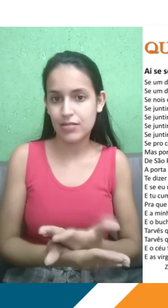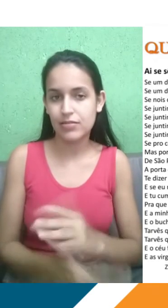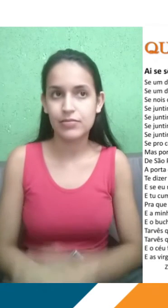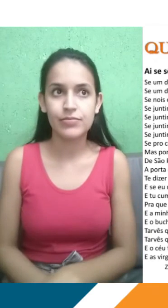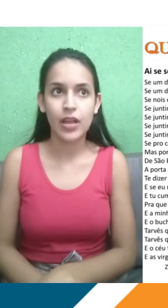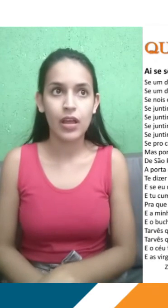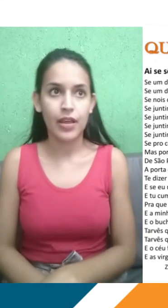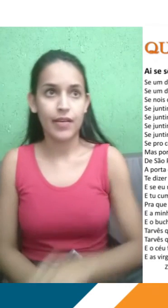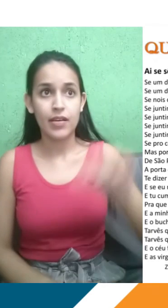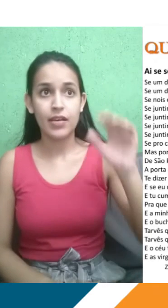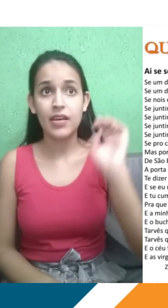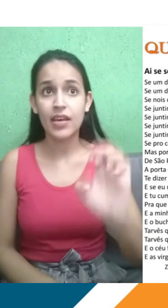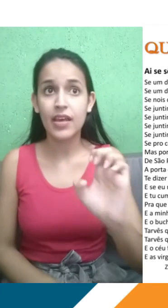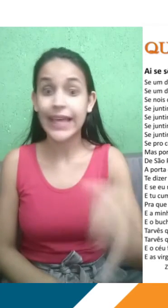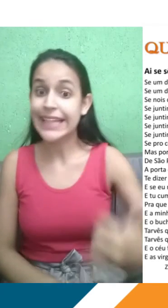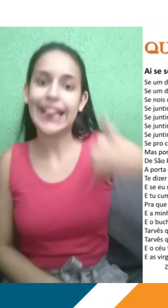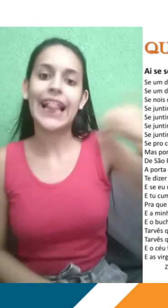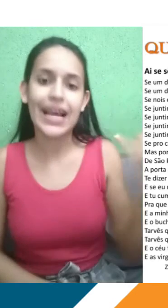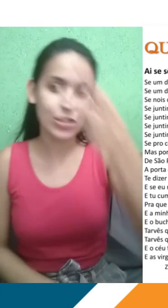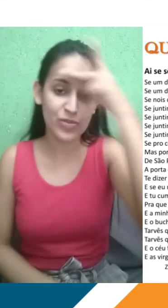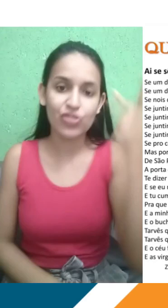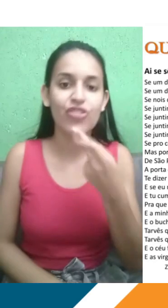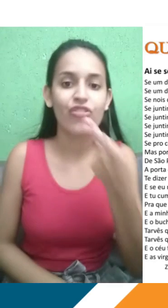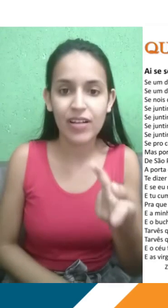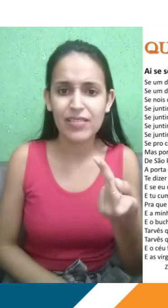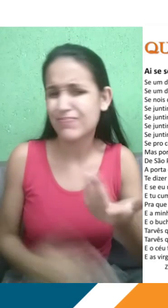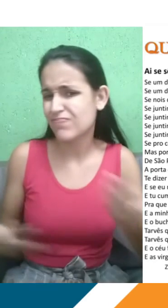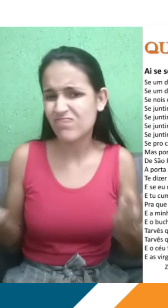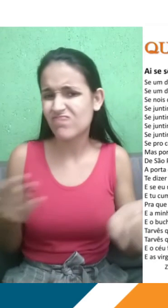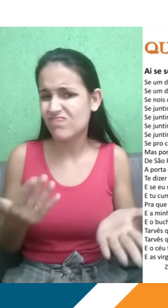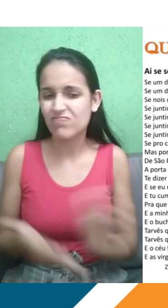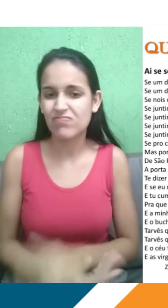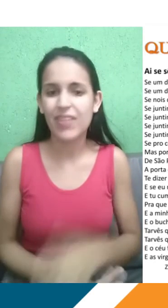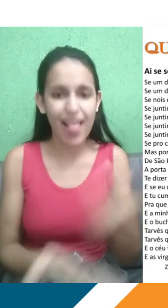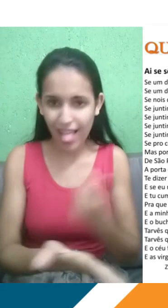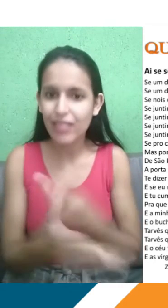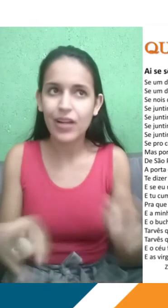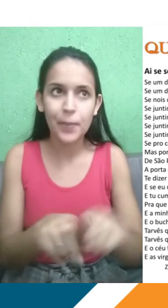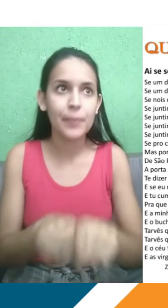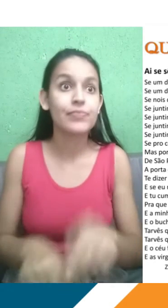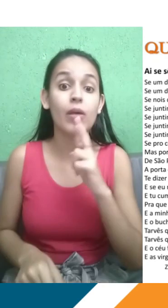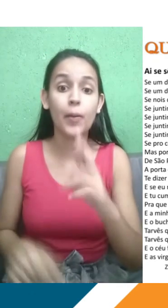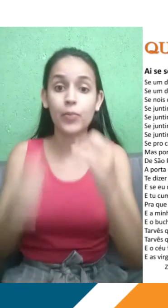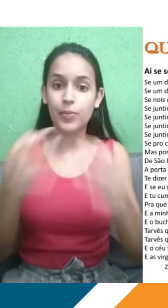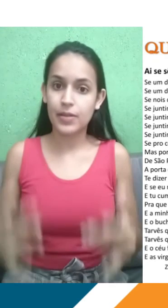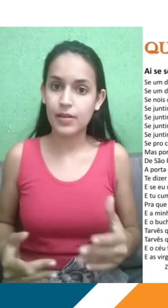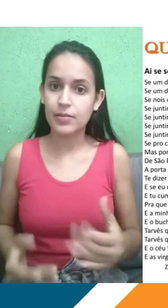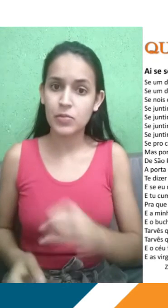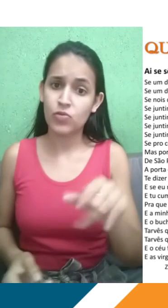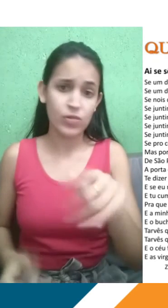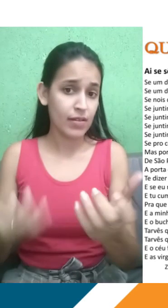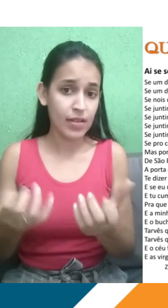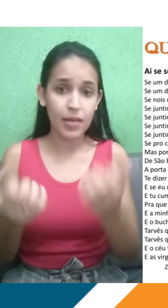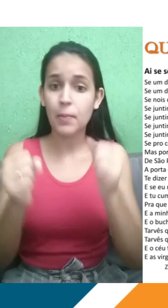gostasse, se um dia nós dois se queresse, se nós dois se empareasse, se juntinho nós dois vivesse, se